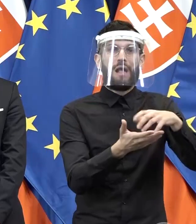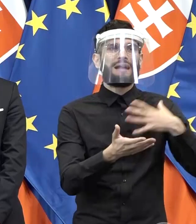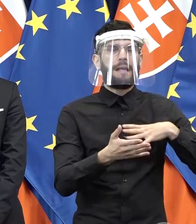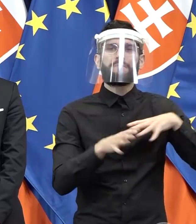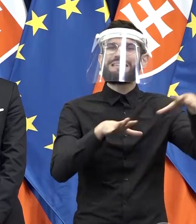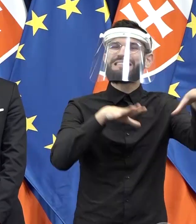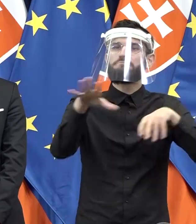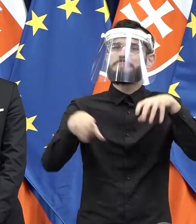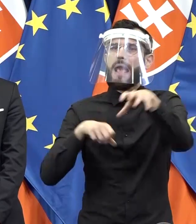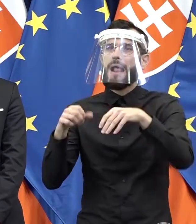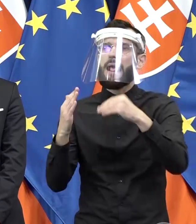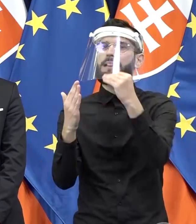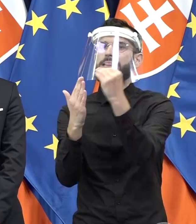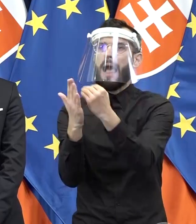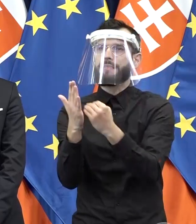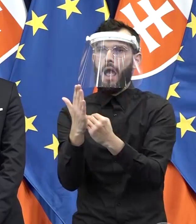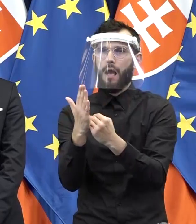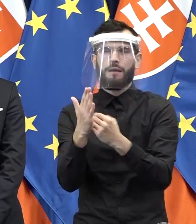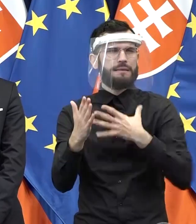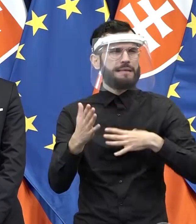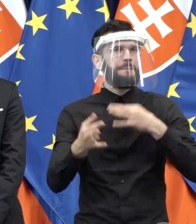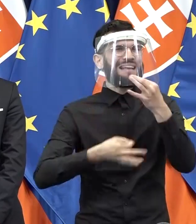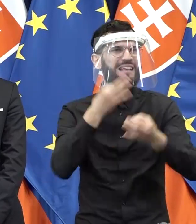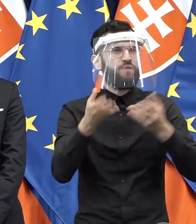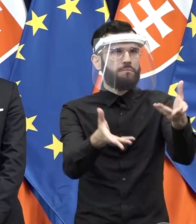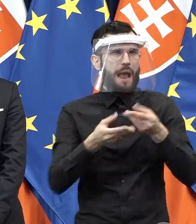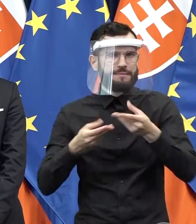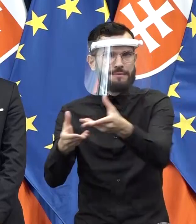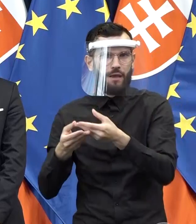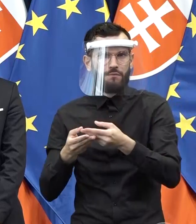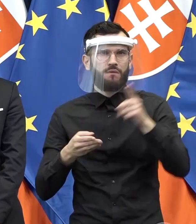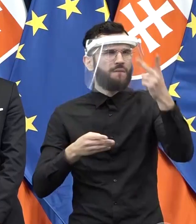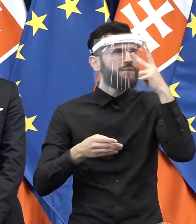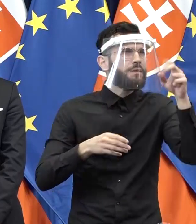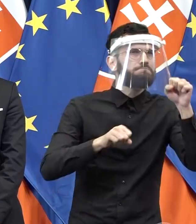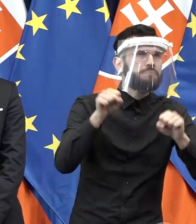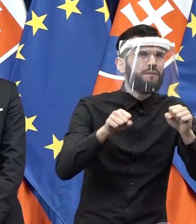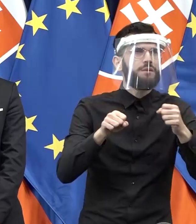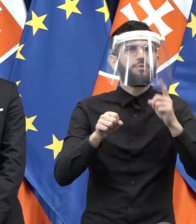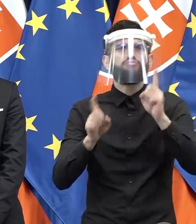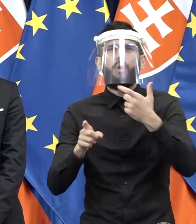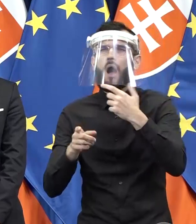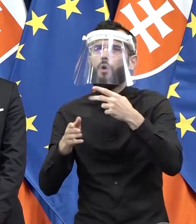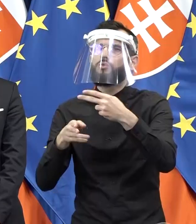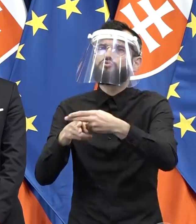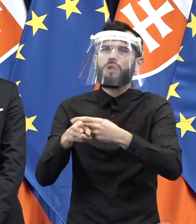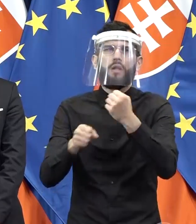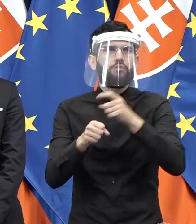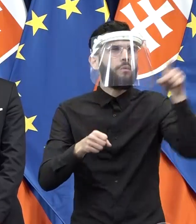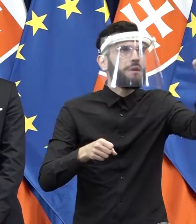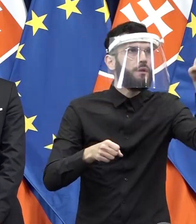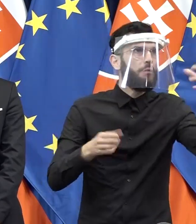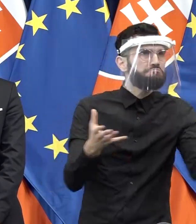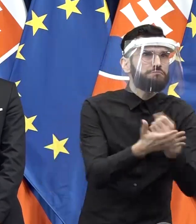dáta a mať dostatok informácií, vidieť, ako sa správajú a čo presne konajú v tých krajinách, kde túto chorobu